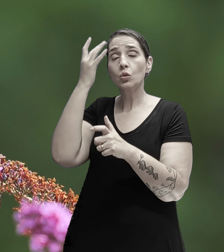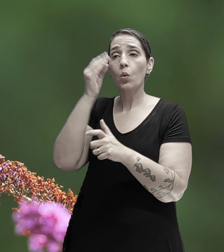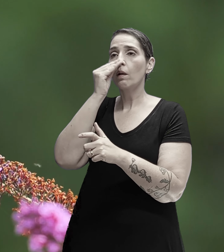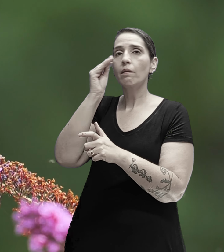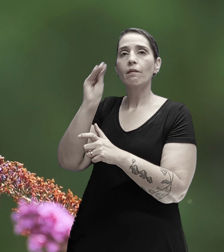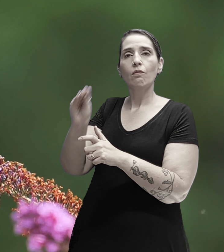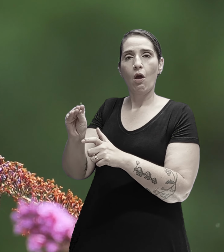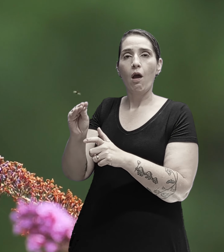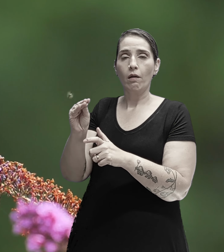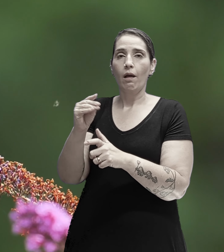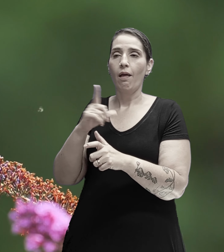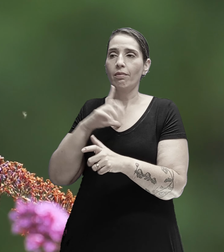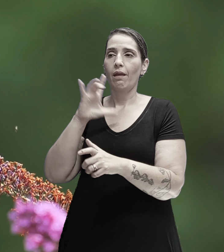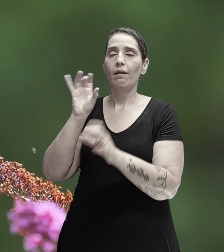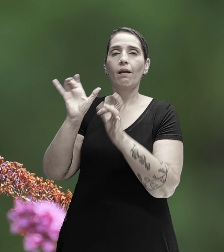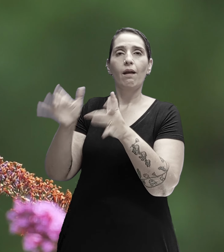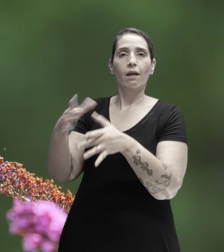atenção.